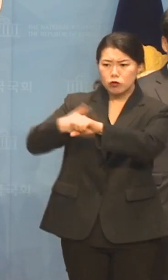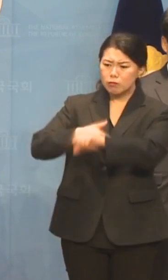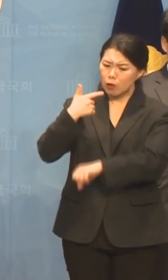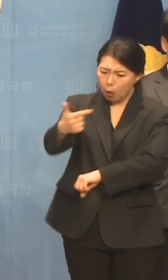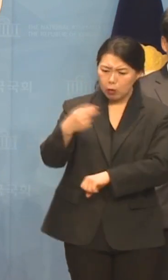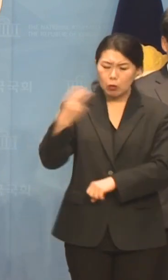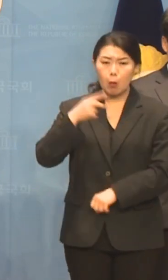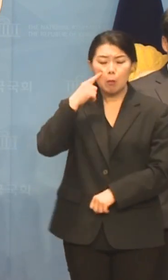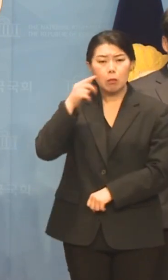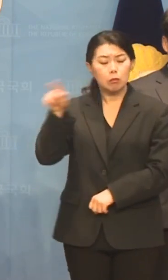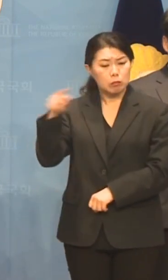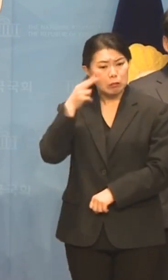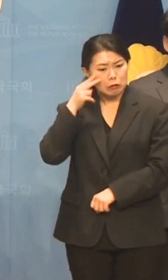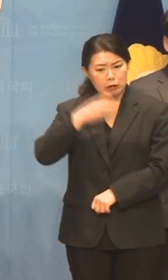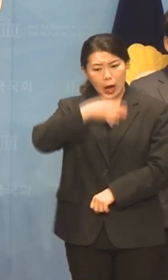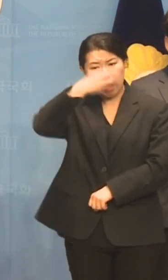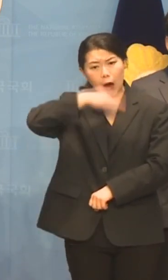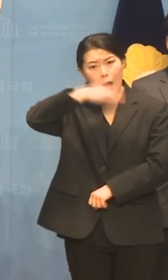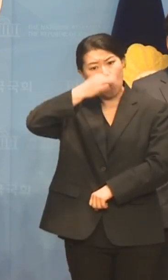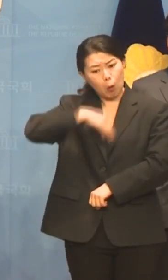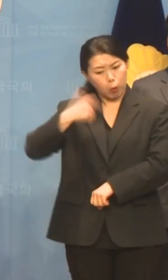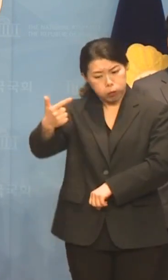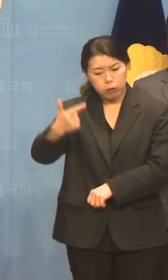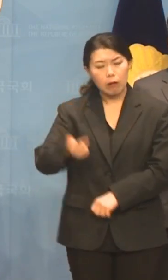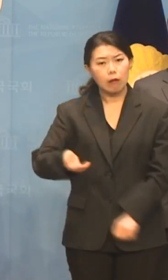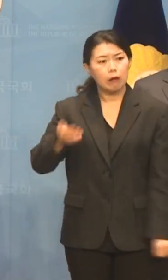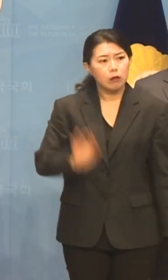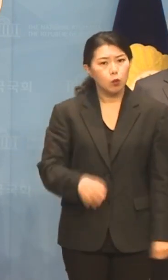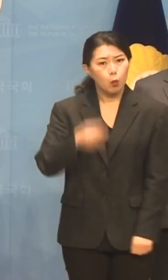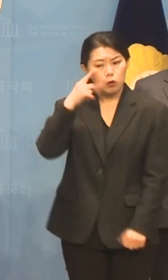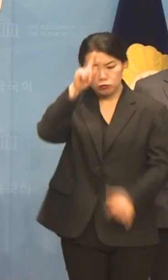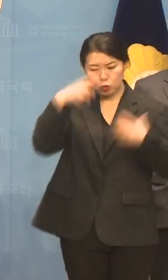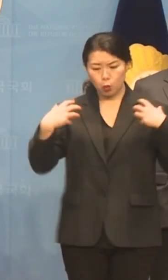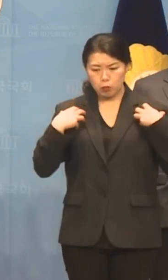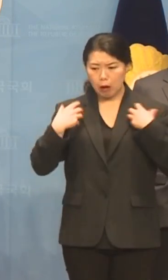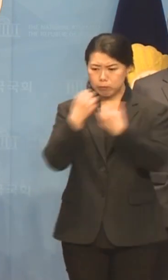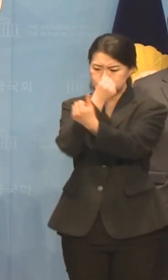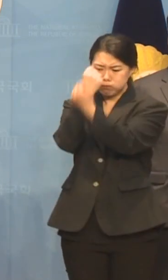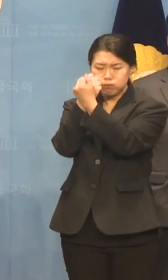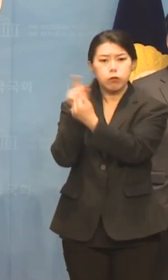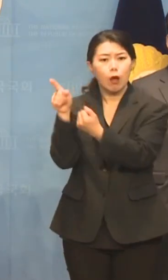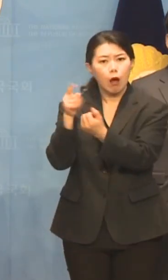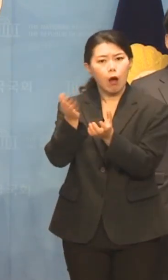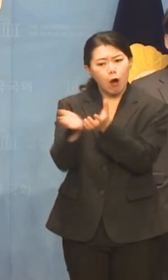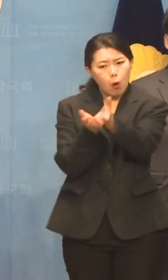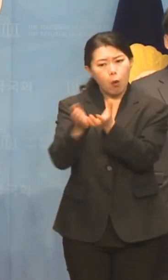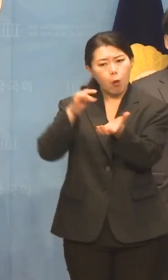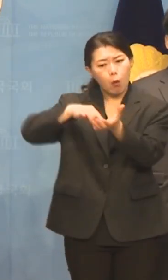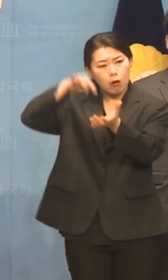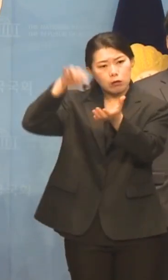미국은 막대한 흑자를 보고 있음에도 미국 정부가 일방적으로 상호관세를